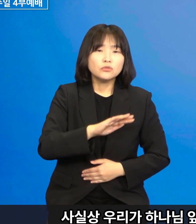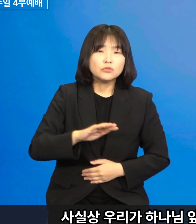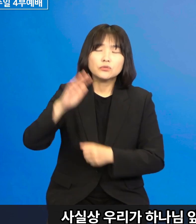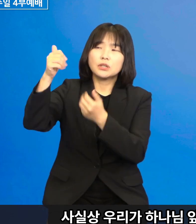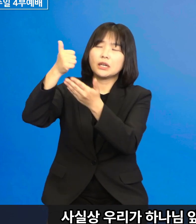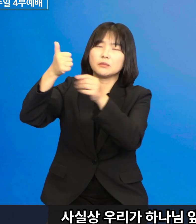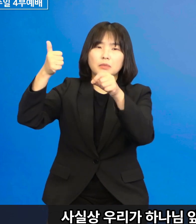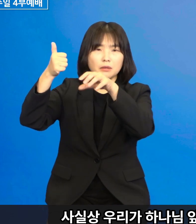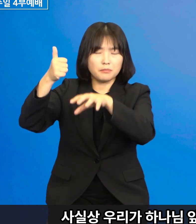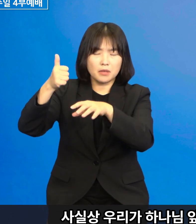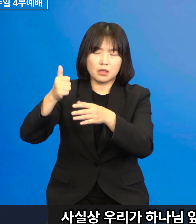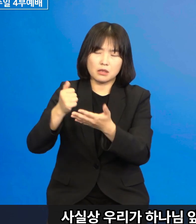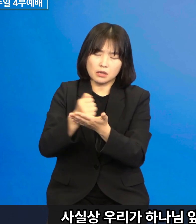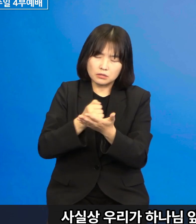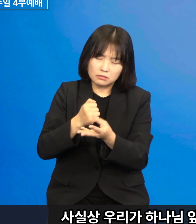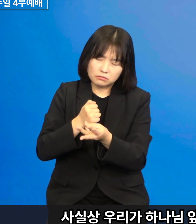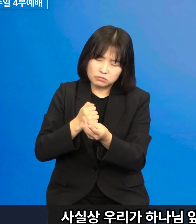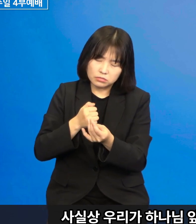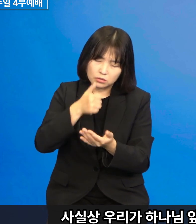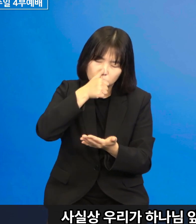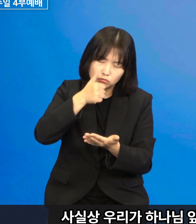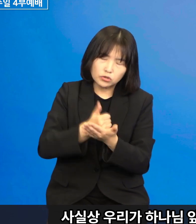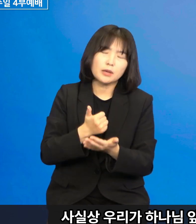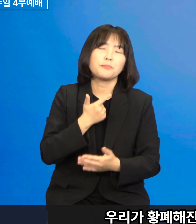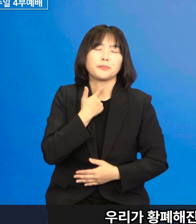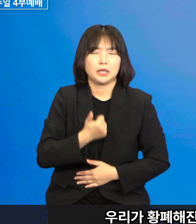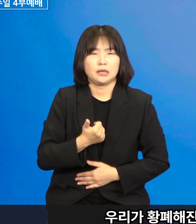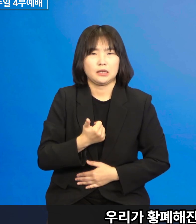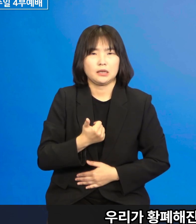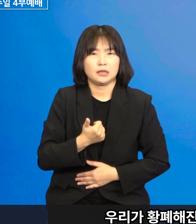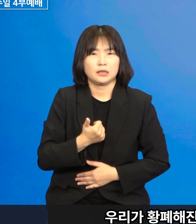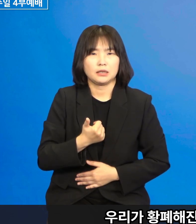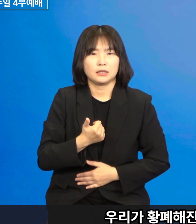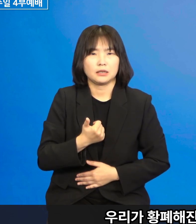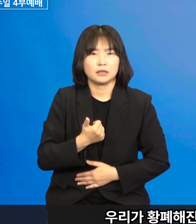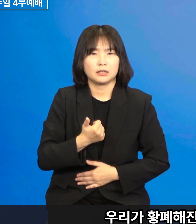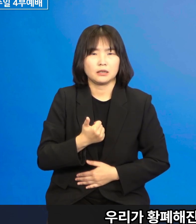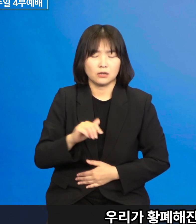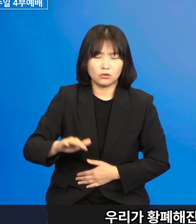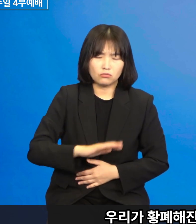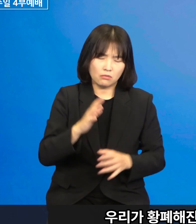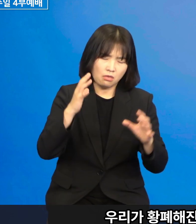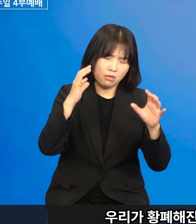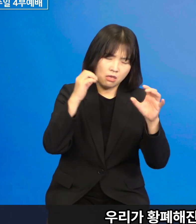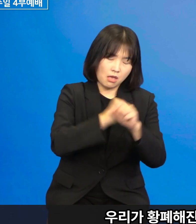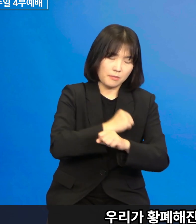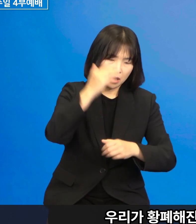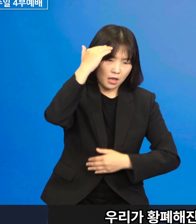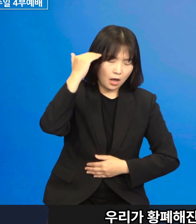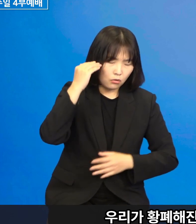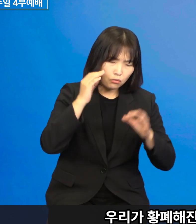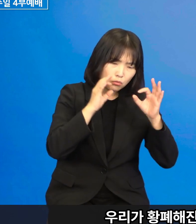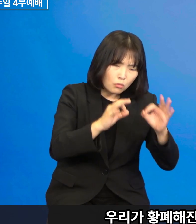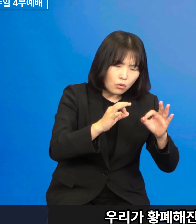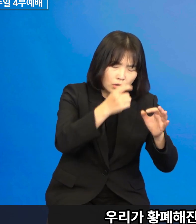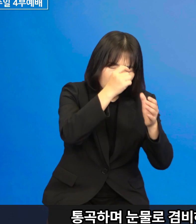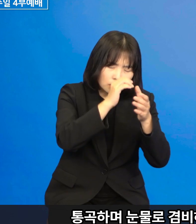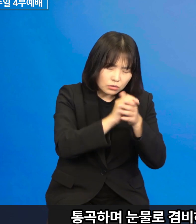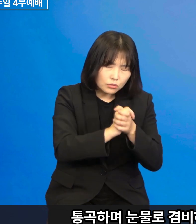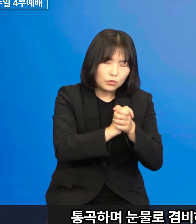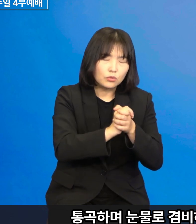앞에 점을 치는 죄를 범하였기에 우리가 황폐해진 나라를 보며